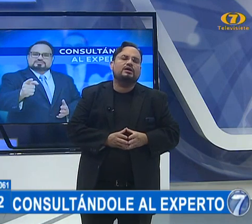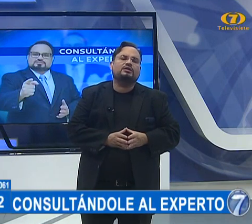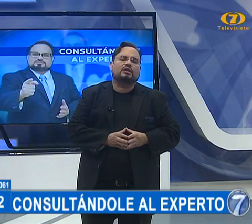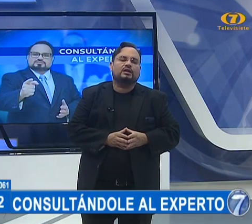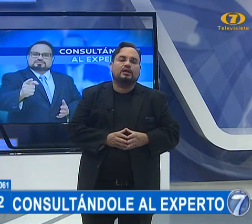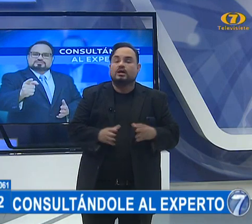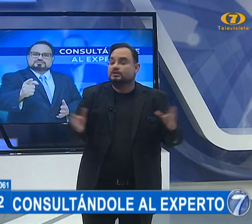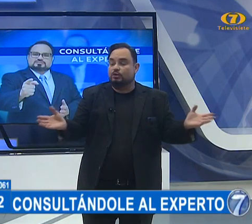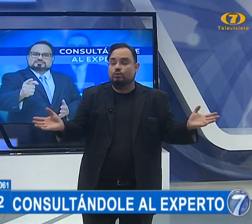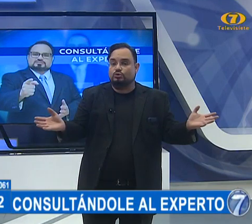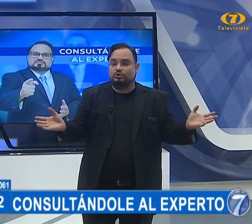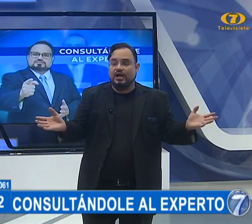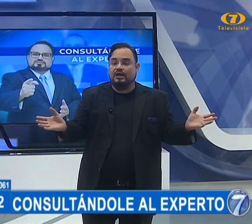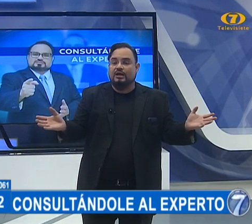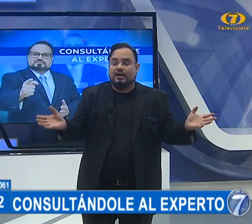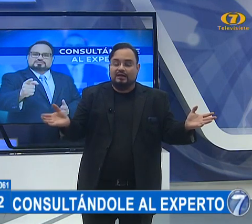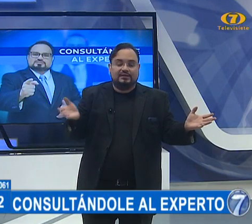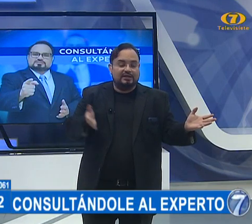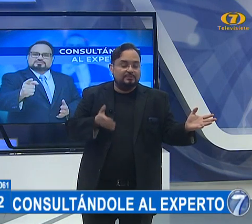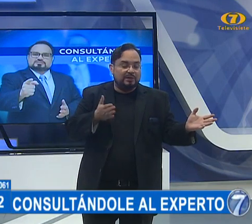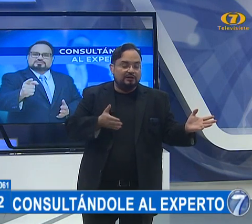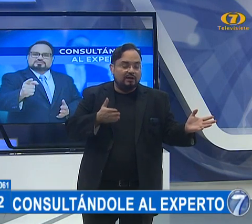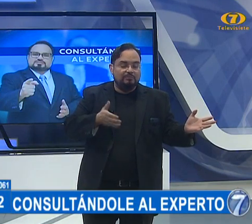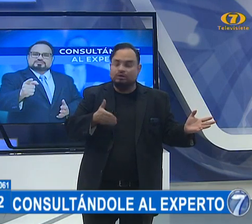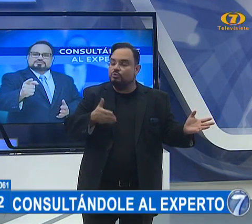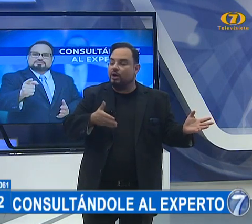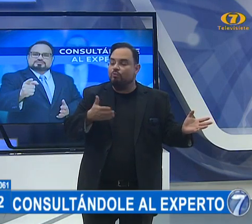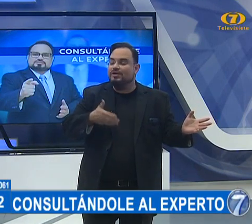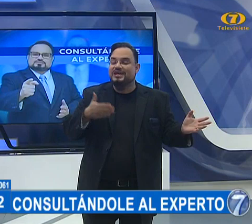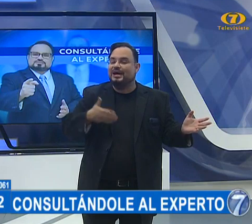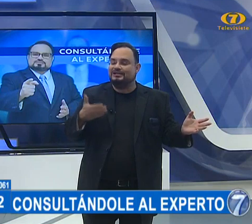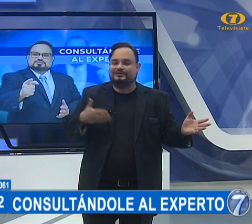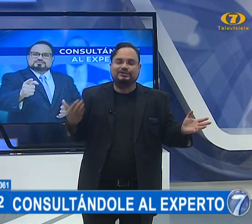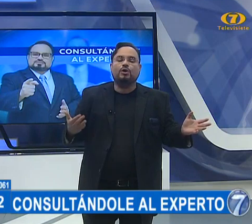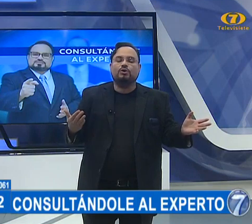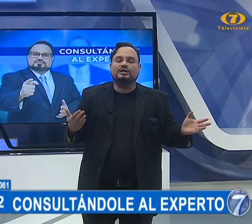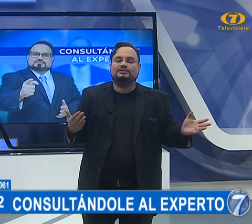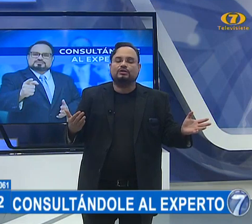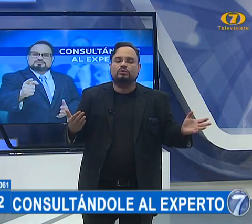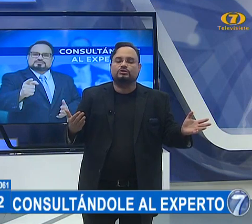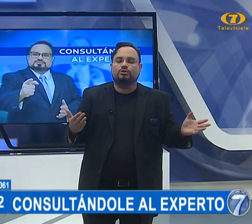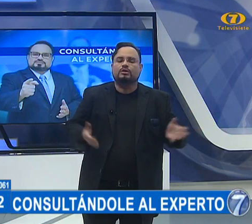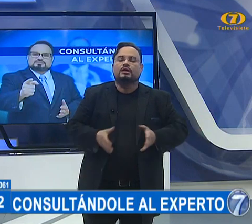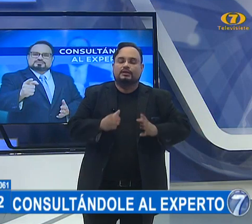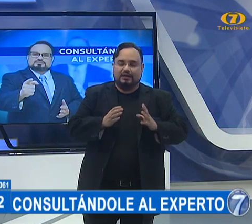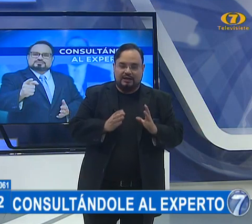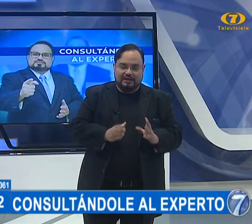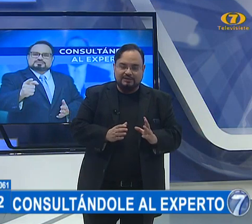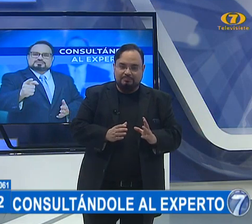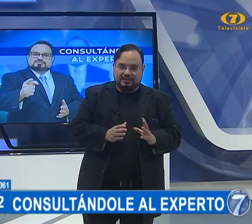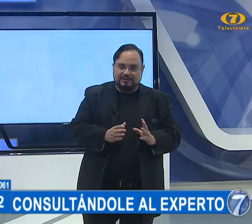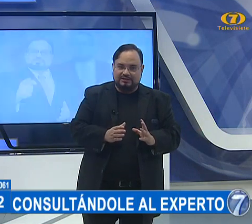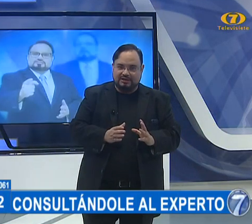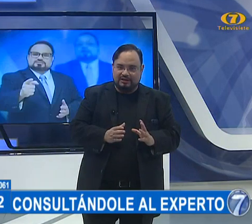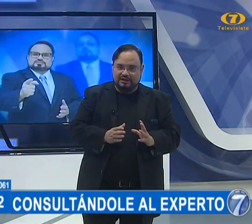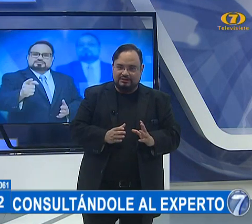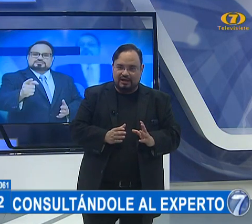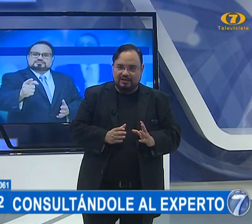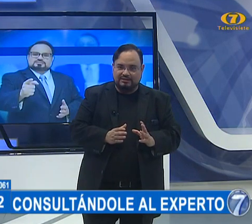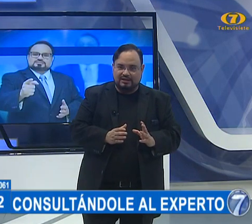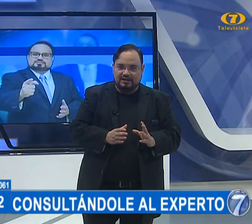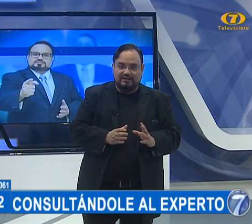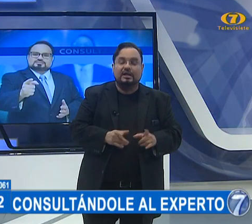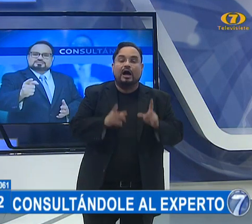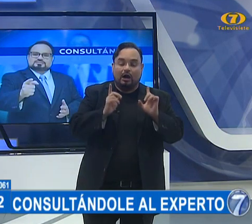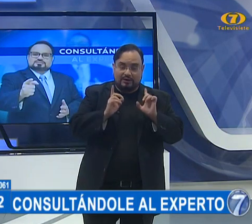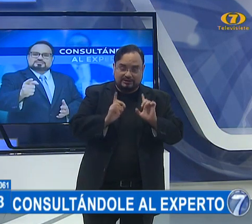trabajadora debería de tener seguro social. Es que es prácticamente una obligación esa cuestión de que las empresas estén